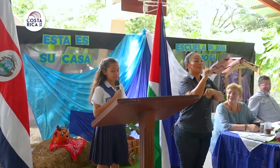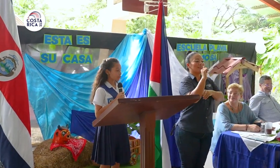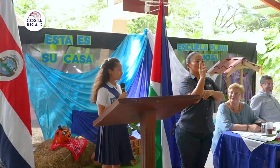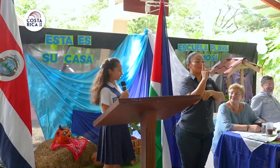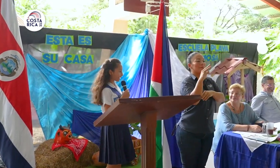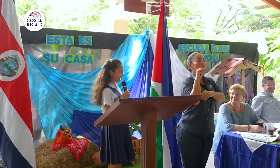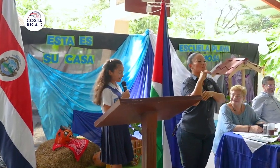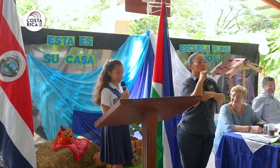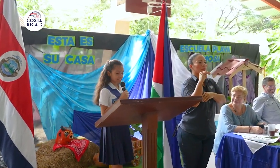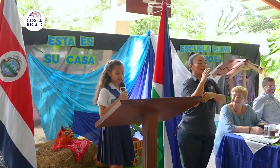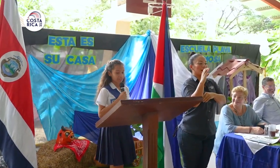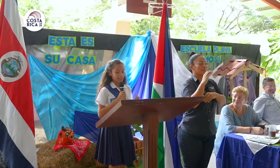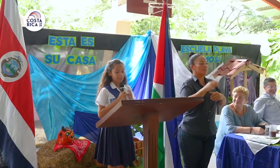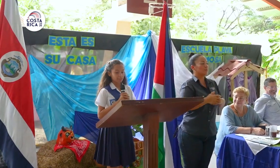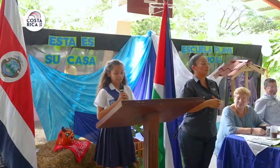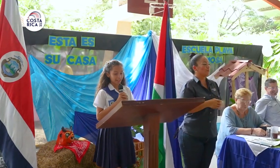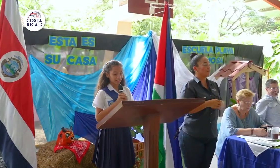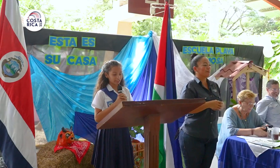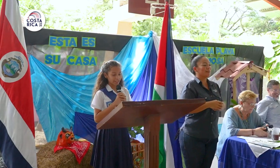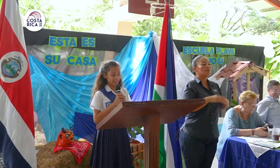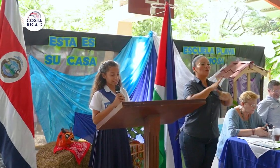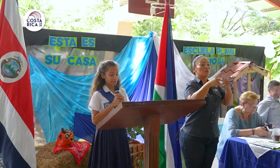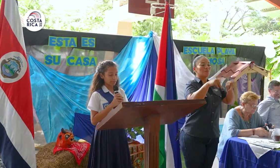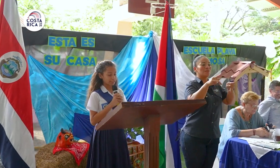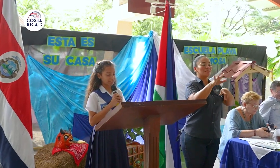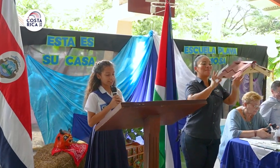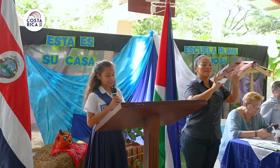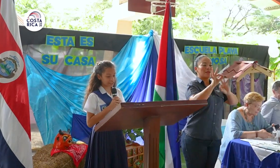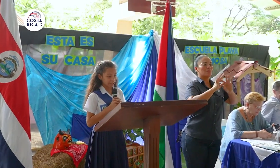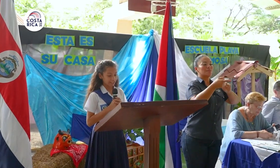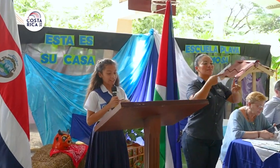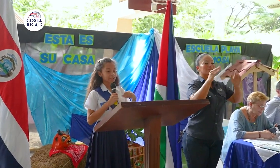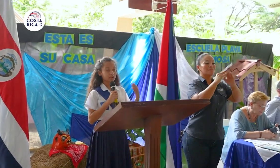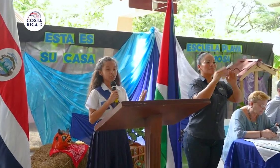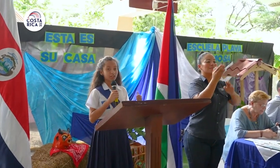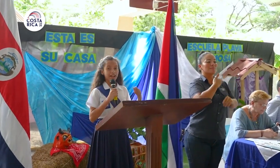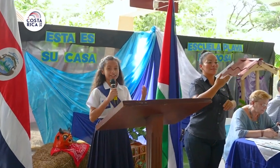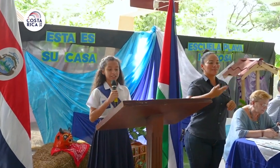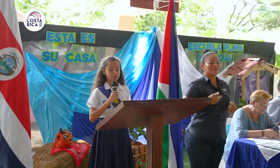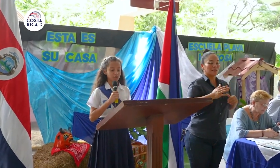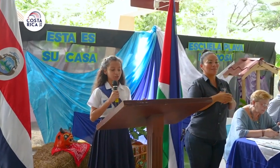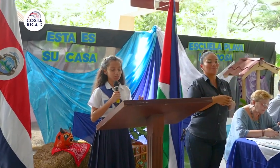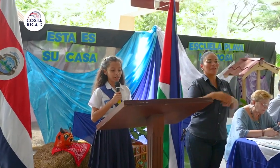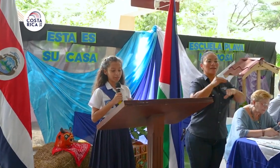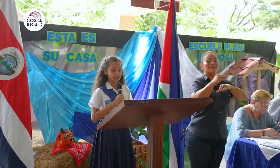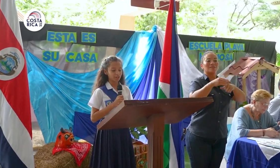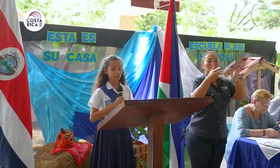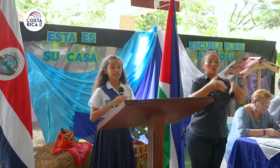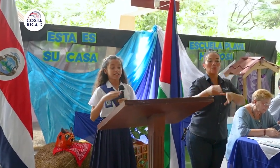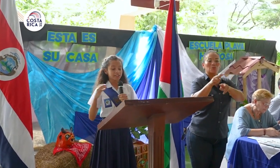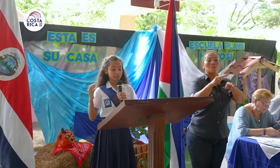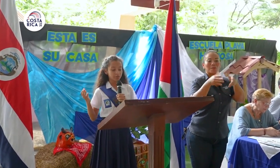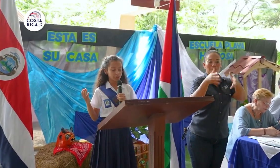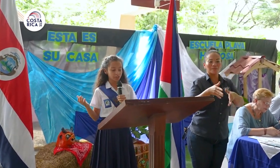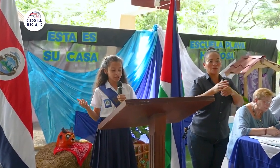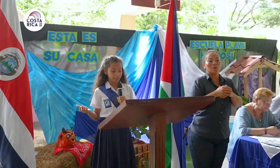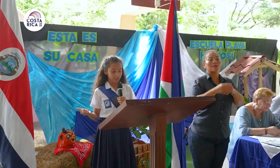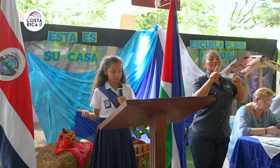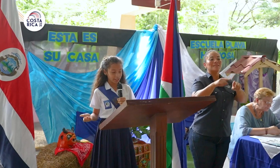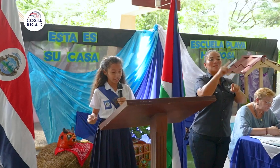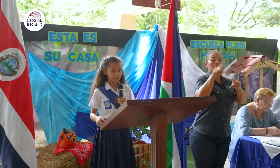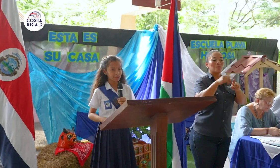Catarina Müller Castro, invitados de Casa Presidencial, señor asesor supervisor